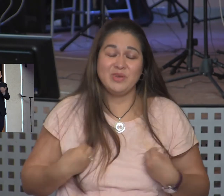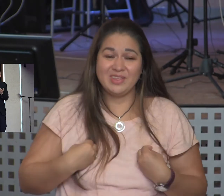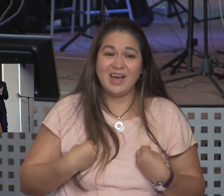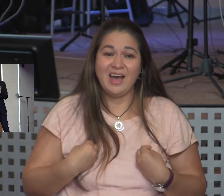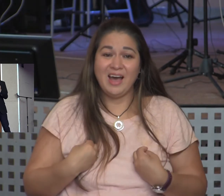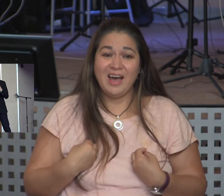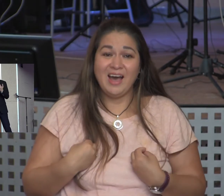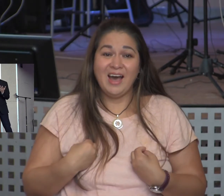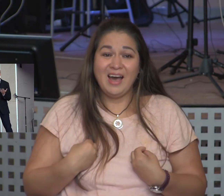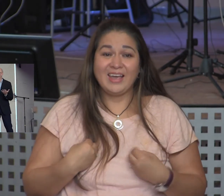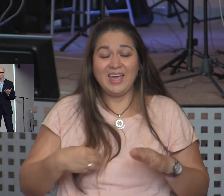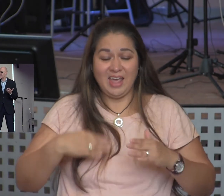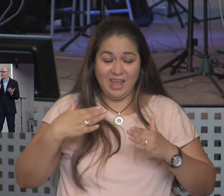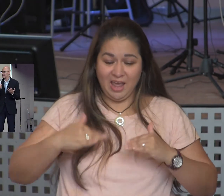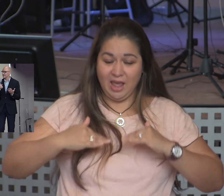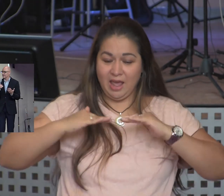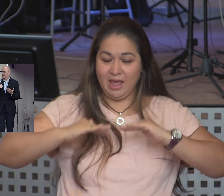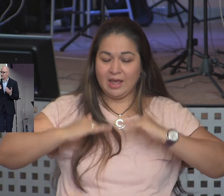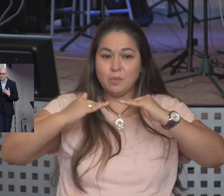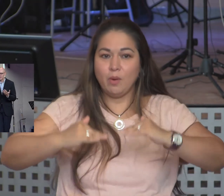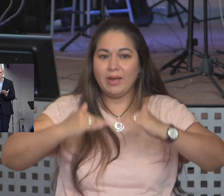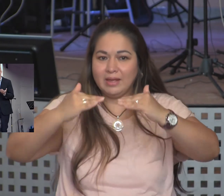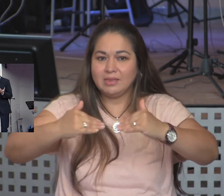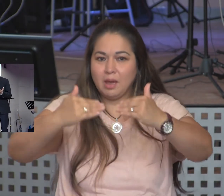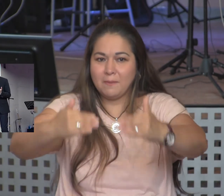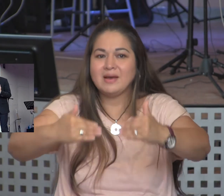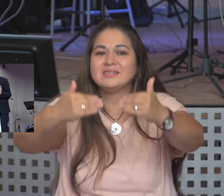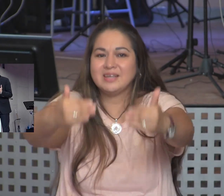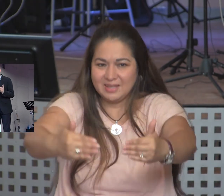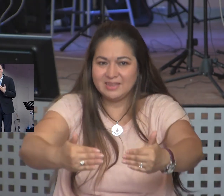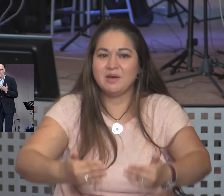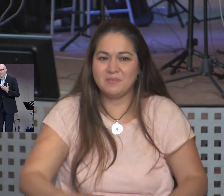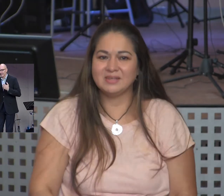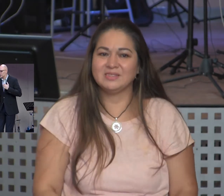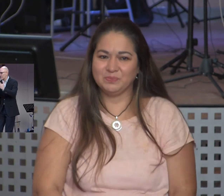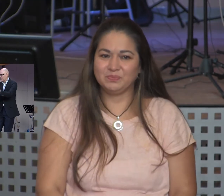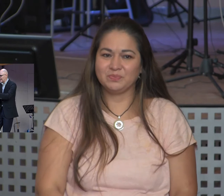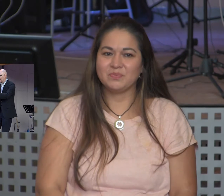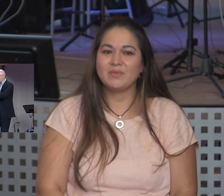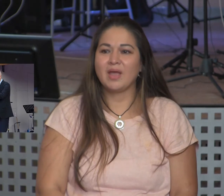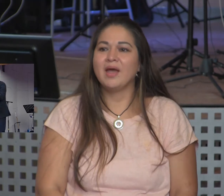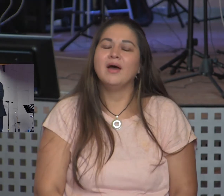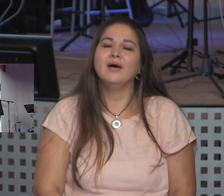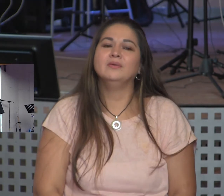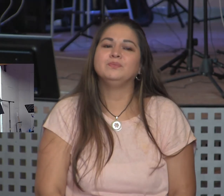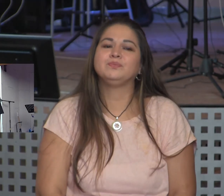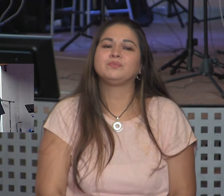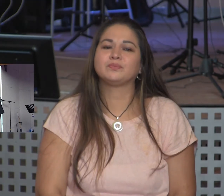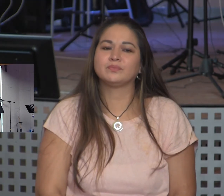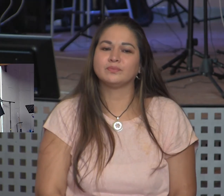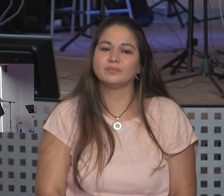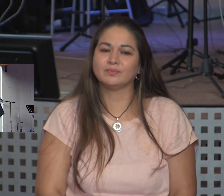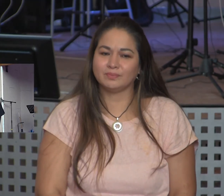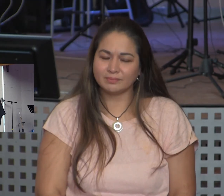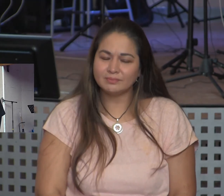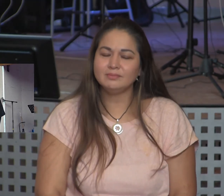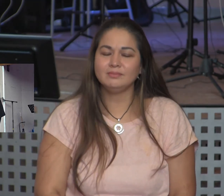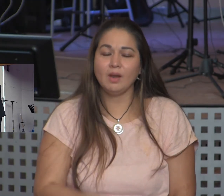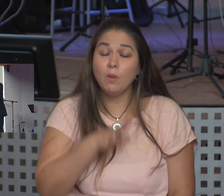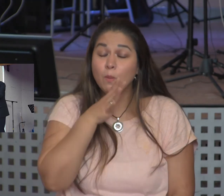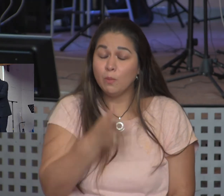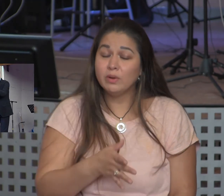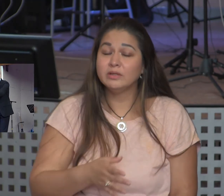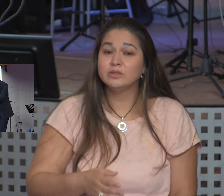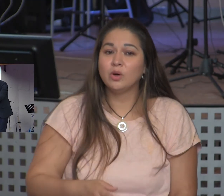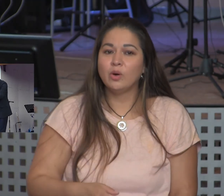en todo, ministerialmente también, como pastores. Llega un momento en que queremos hacerle a la gente